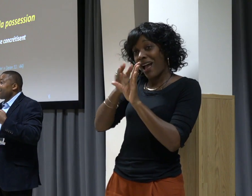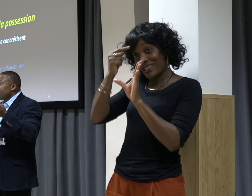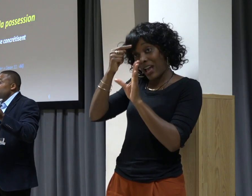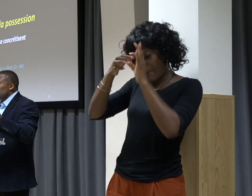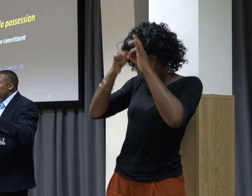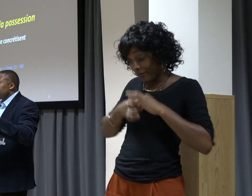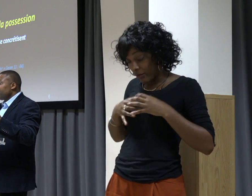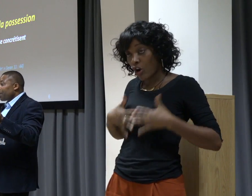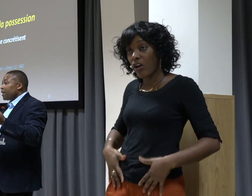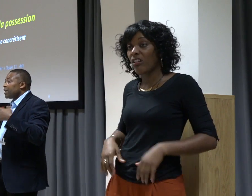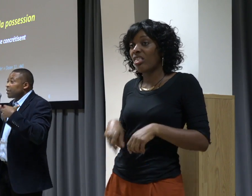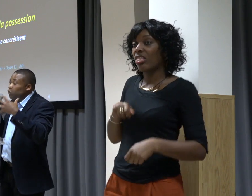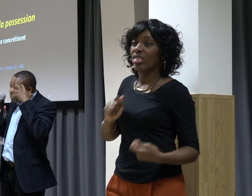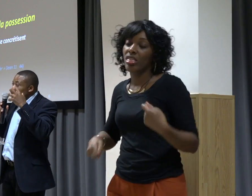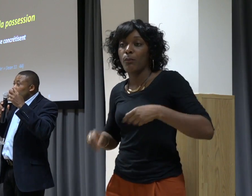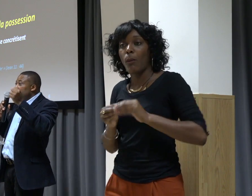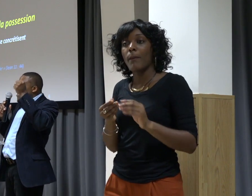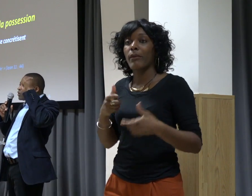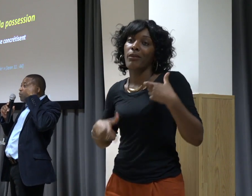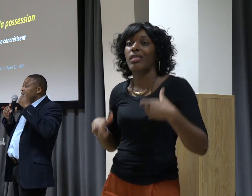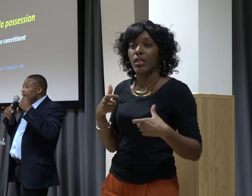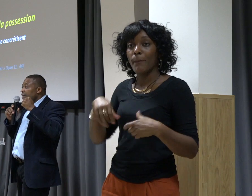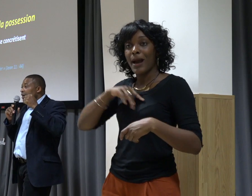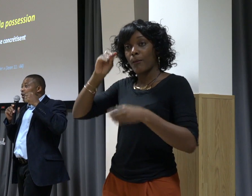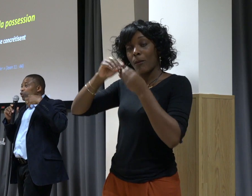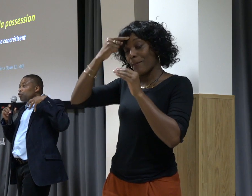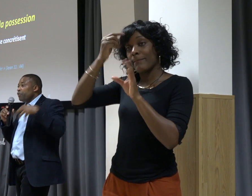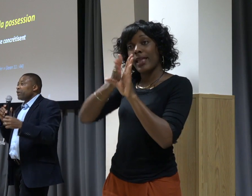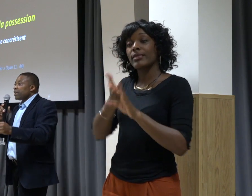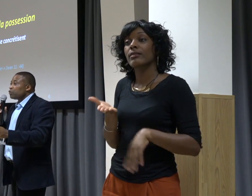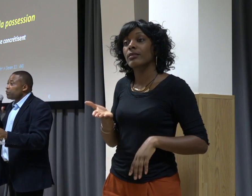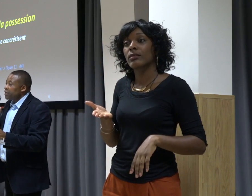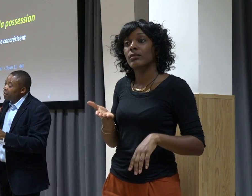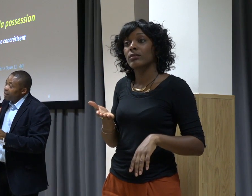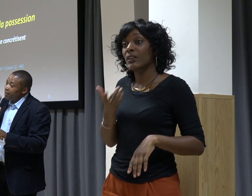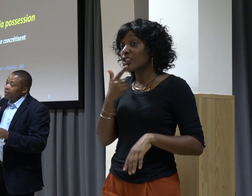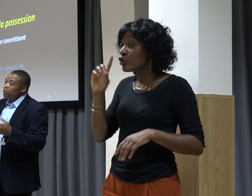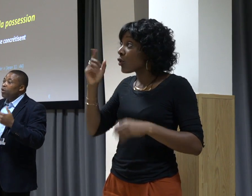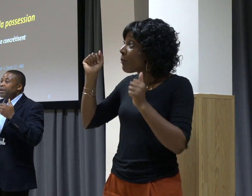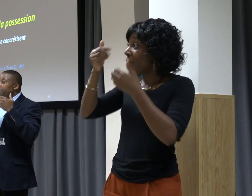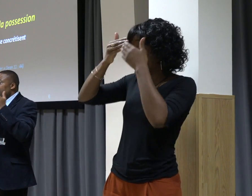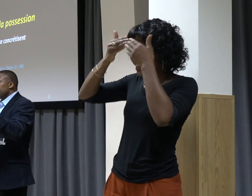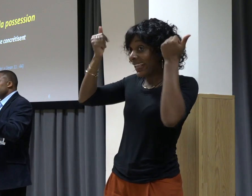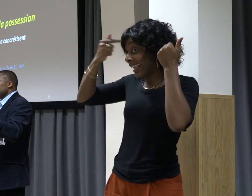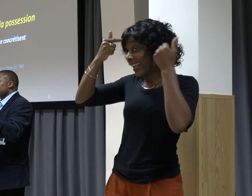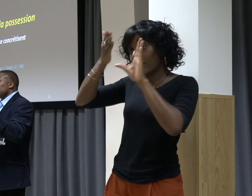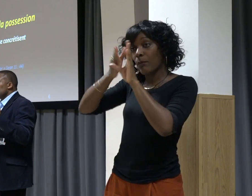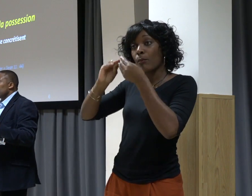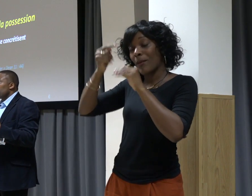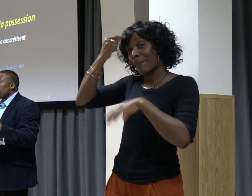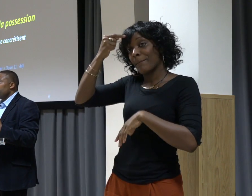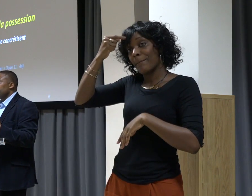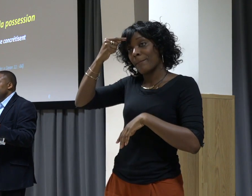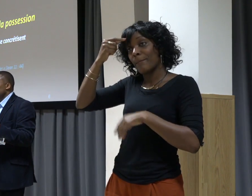qu'il y a des guérisons psychologiques, des guérisons mentales que Dieu peut faire dans notre vie qui auront un impact sur